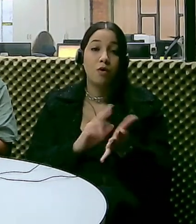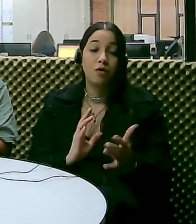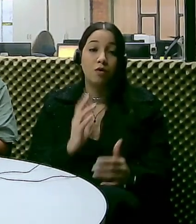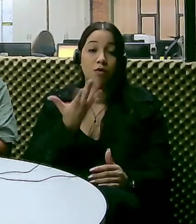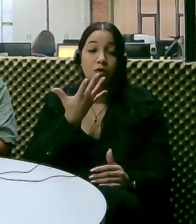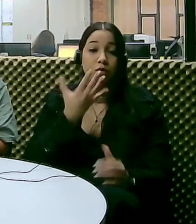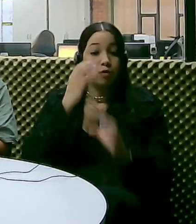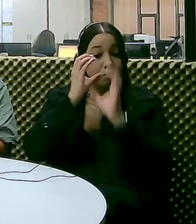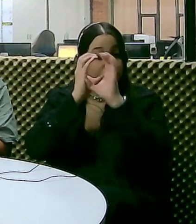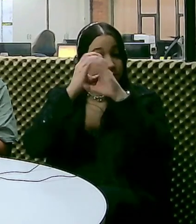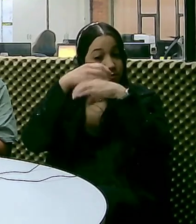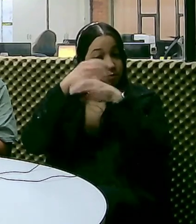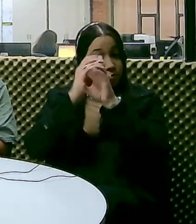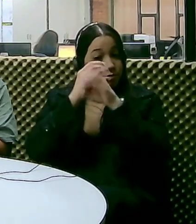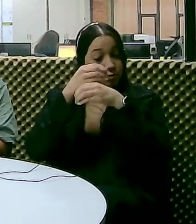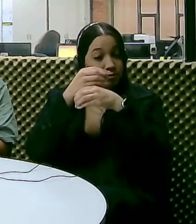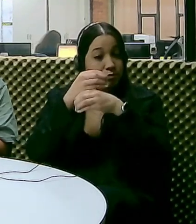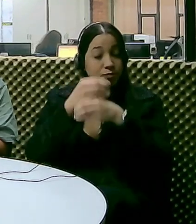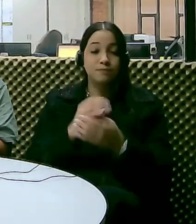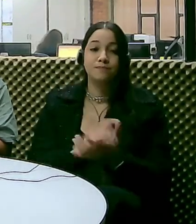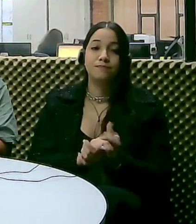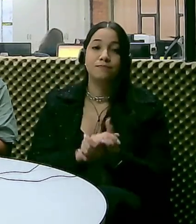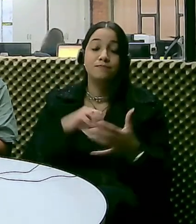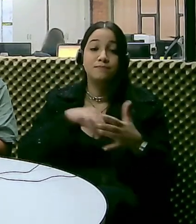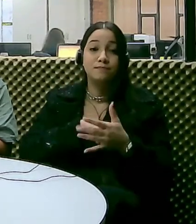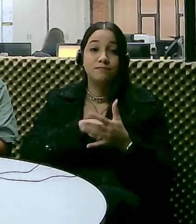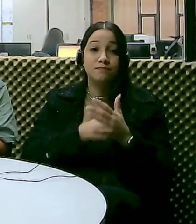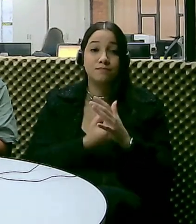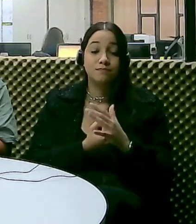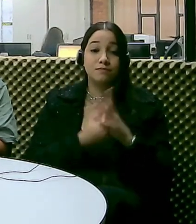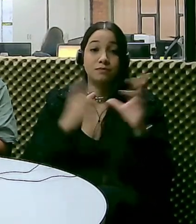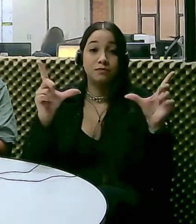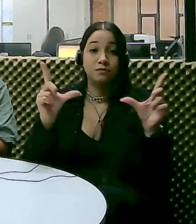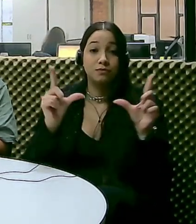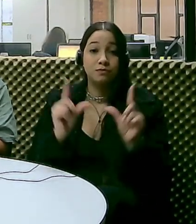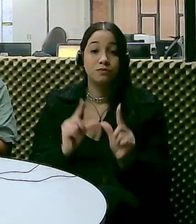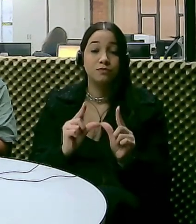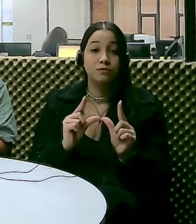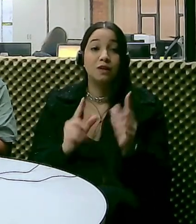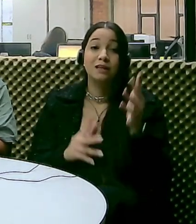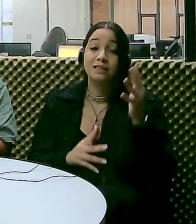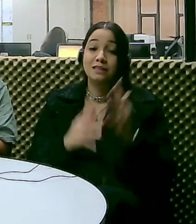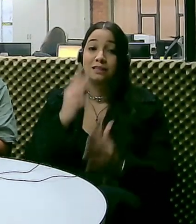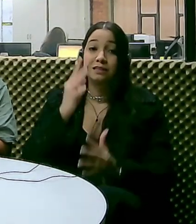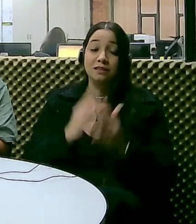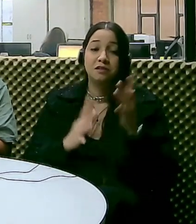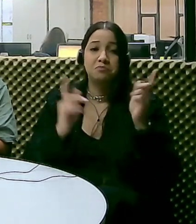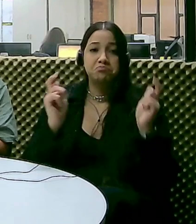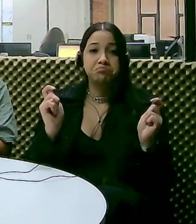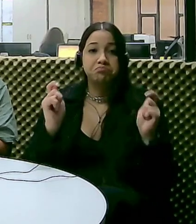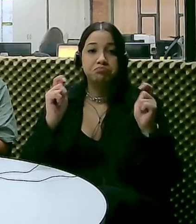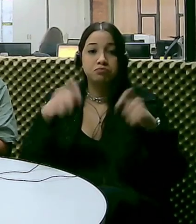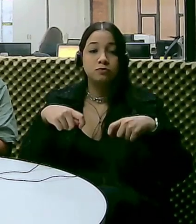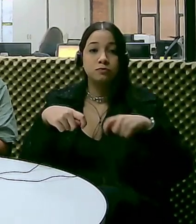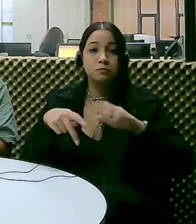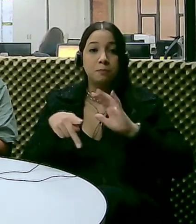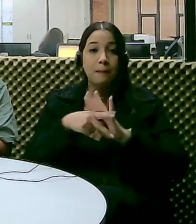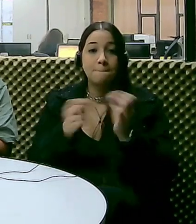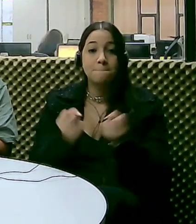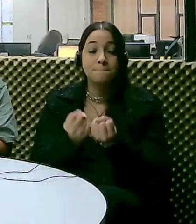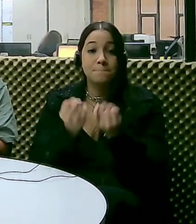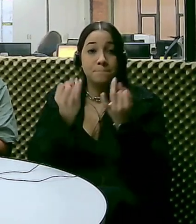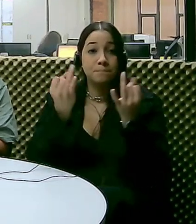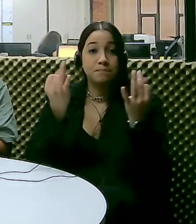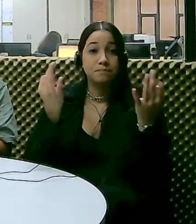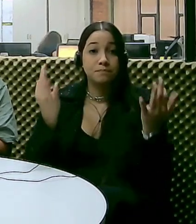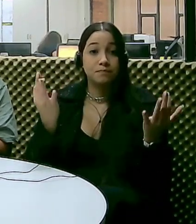dos exames contratados. O bloqueio e a redução impactam na efetivação de inúmeros